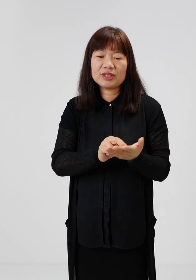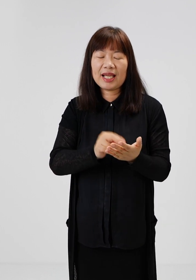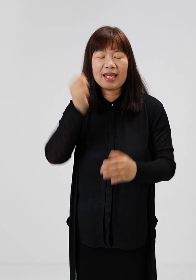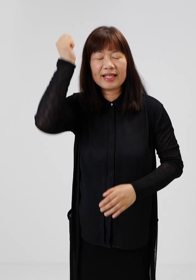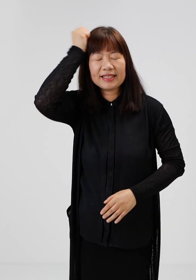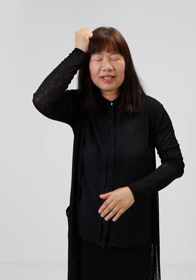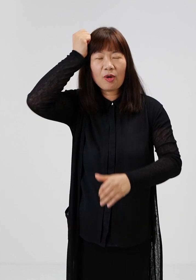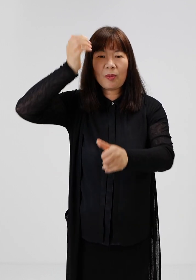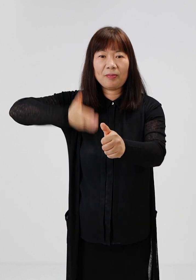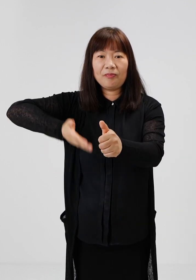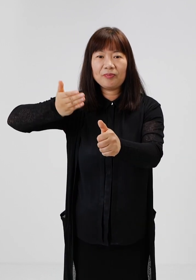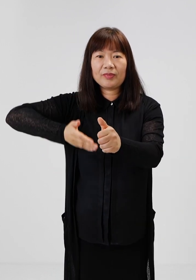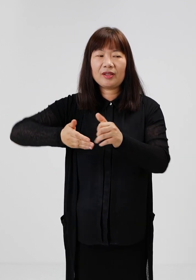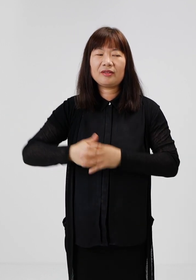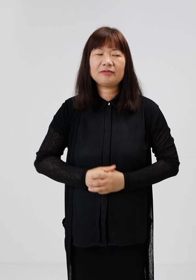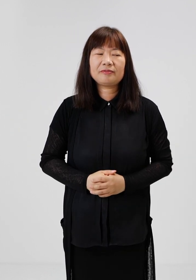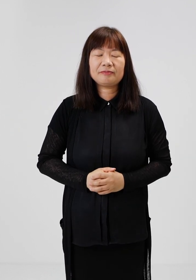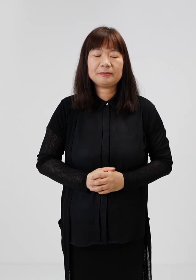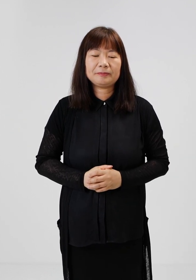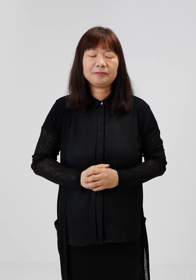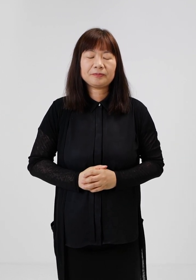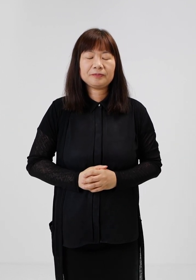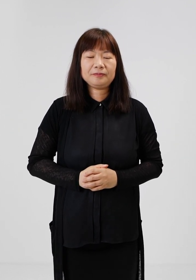잊어버리지 마세요.